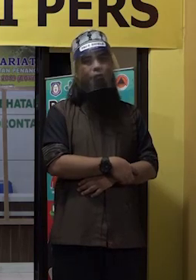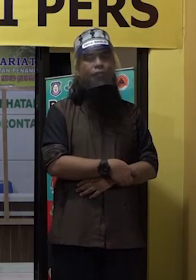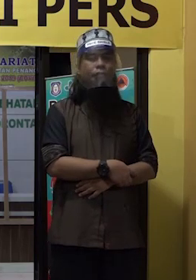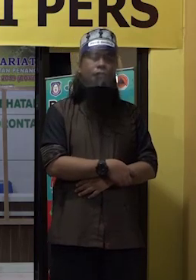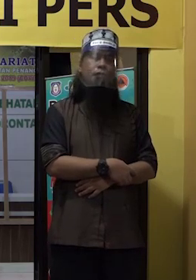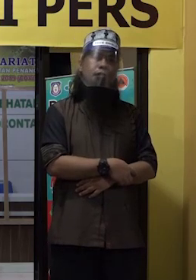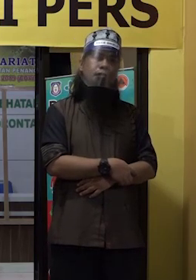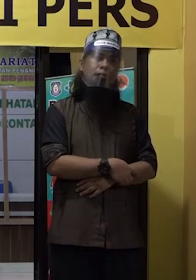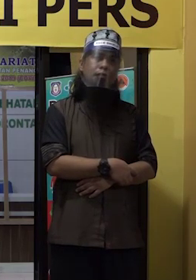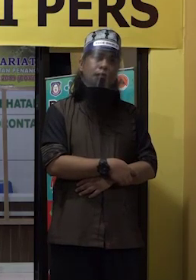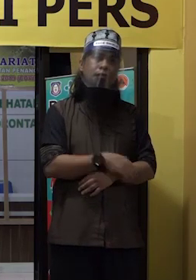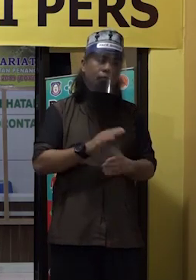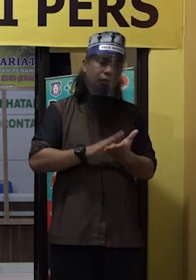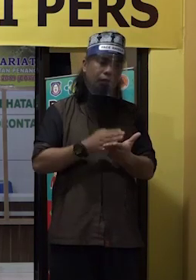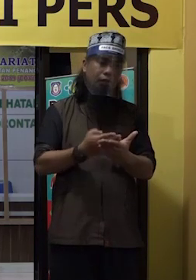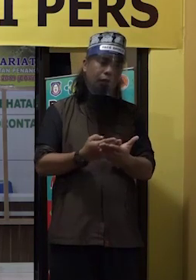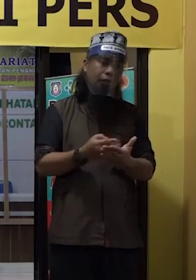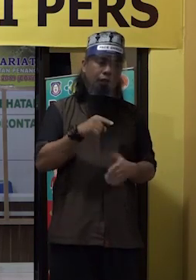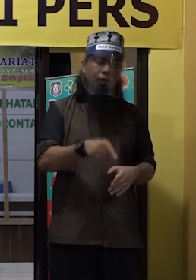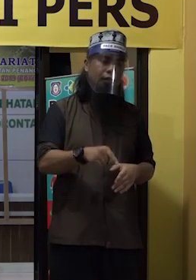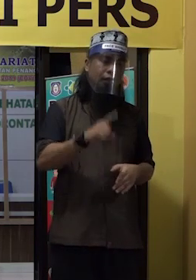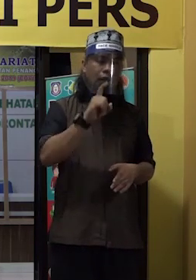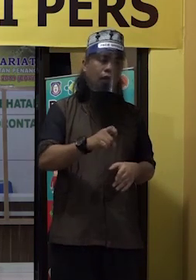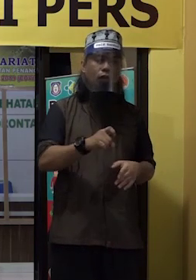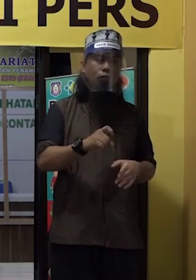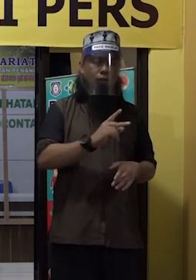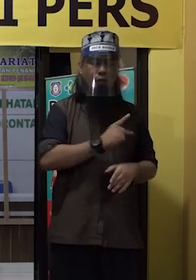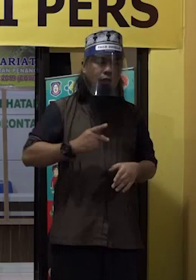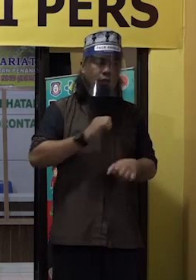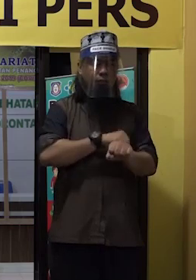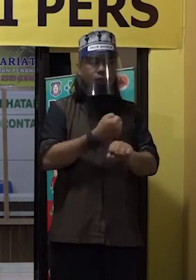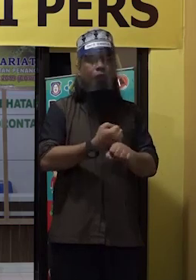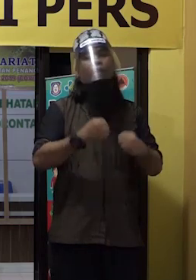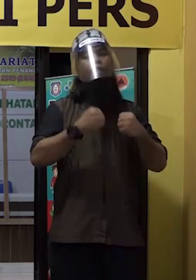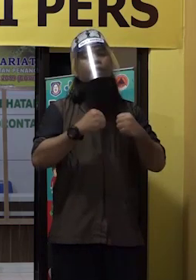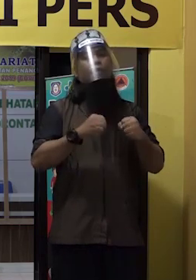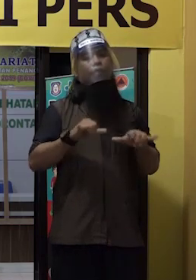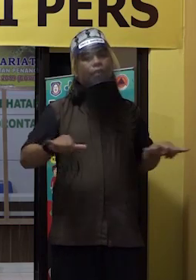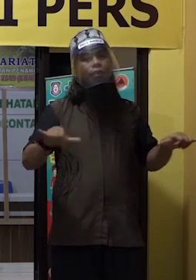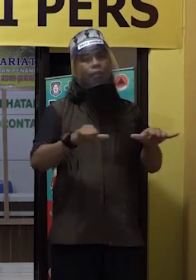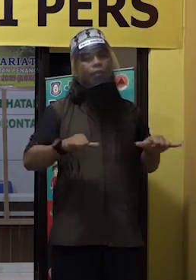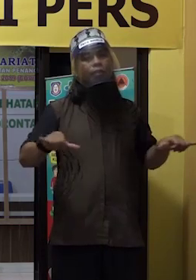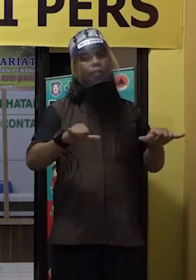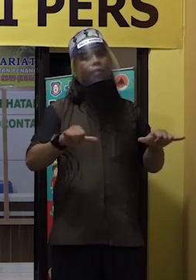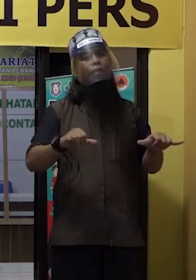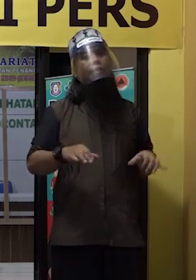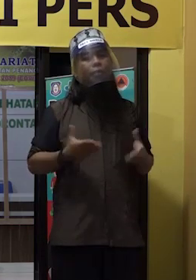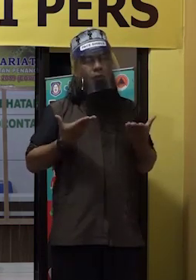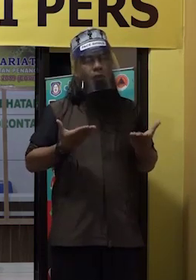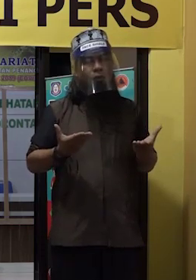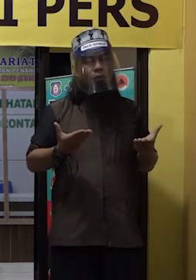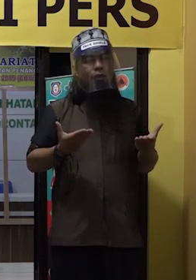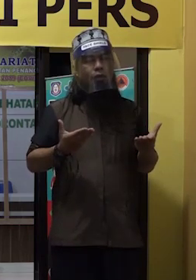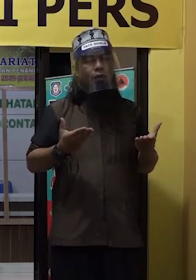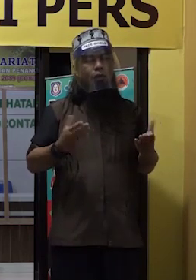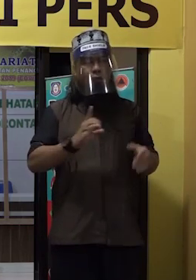masyarakat, supaya masyarakat juga tahu bagaimana penanganan, pencegahan, pengendalian COVID-19 ini,